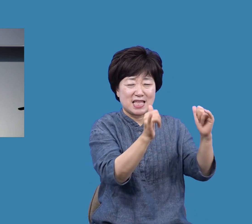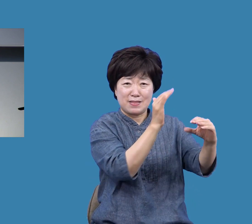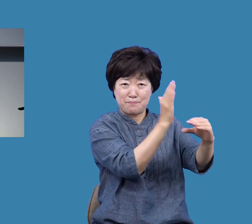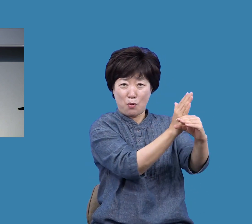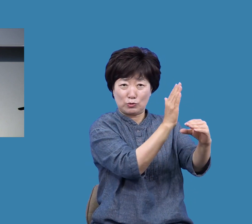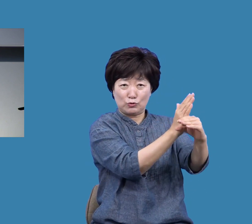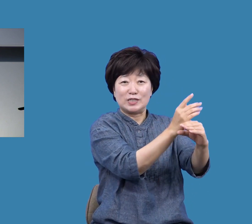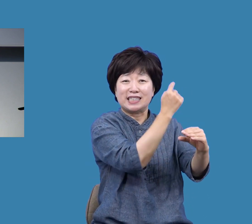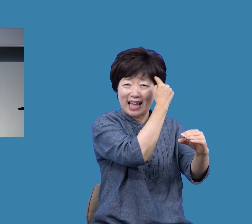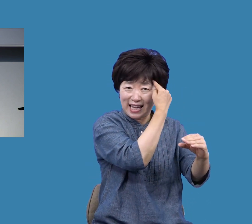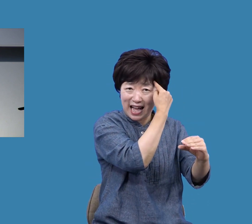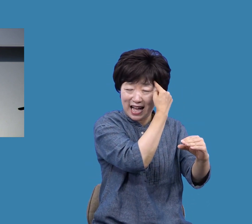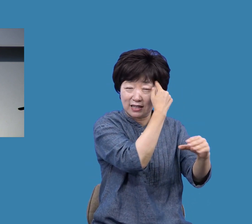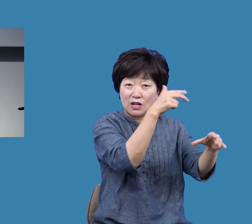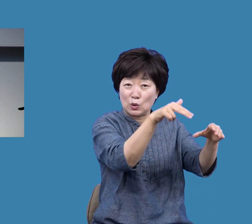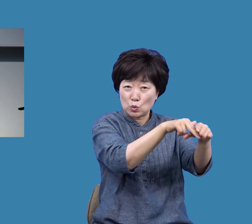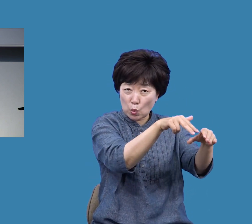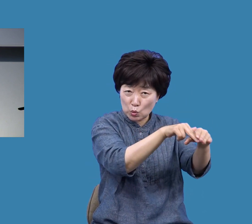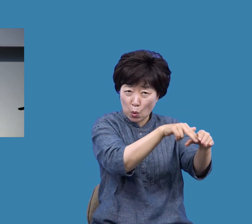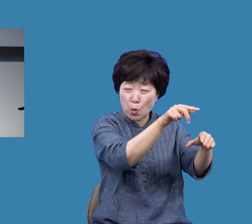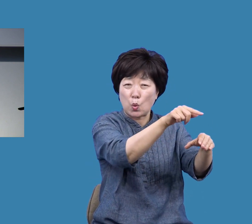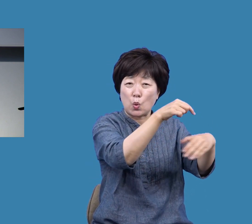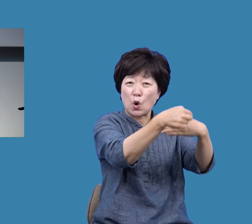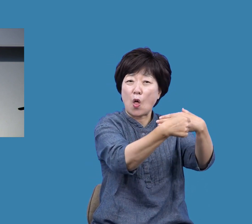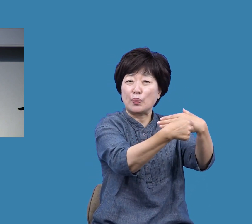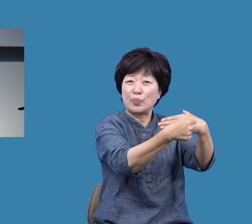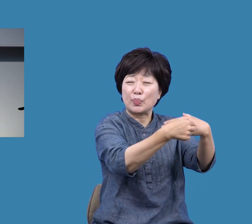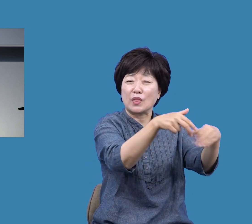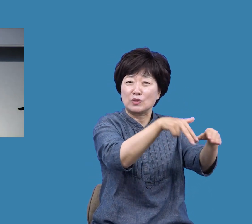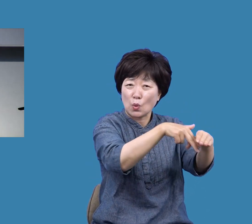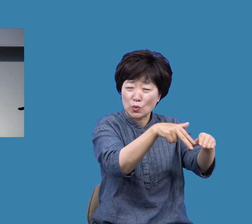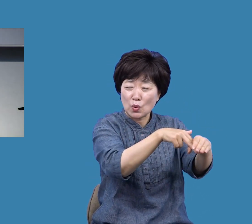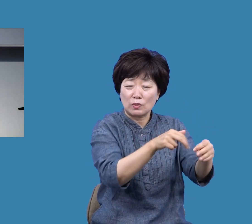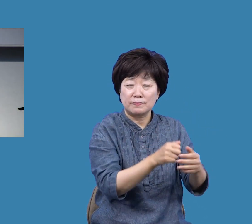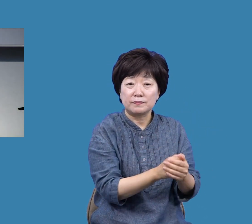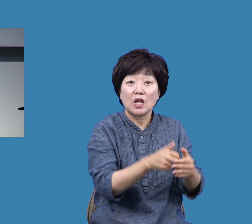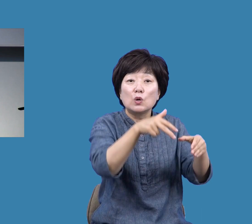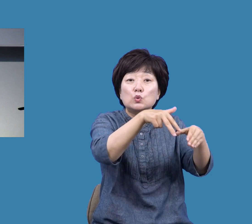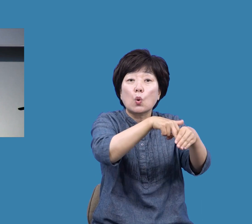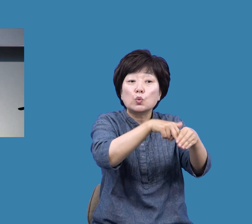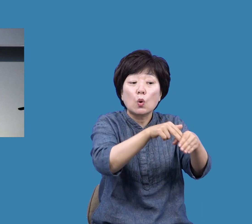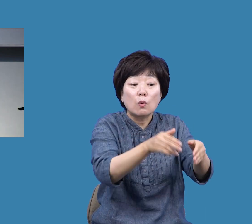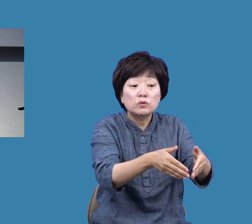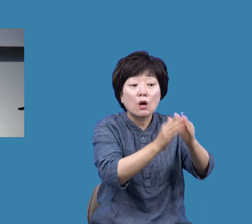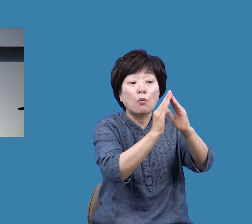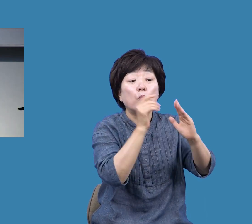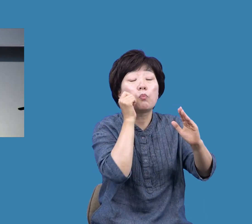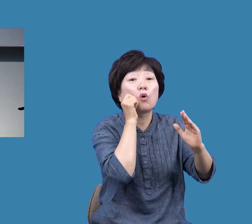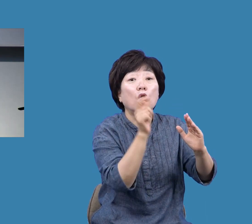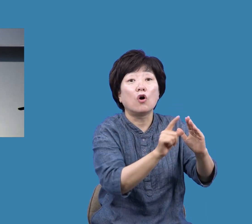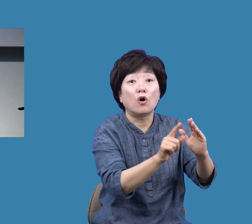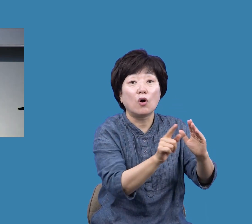인본주의적인 생각, 종교성, 이게 묵은 누룩이지. 종교가 여러분 어떻게 생기는 줄 아십니까? 우리 안에 있는